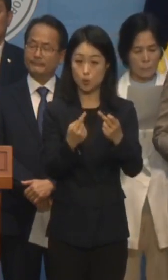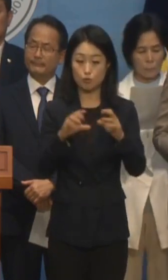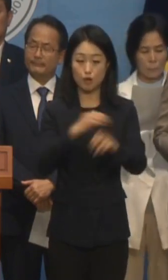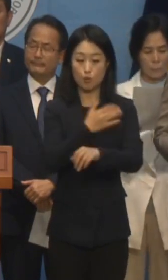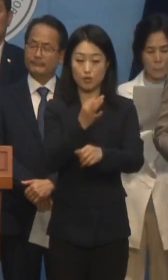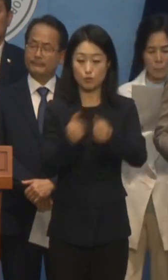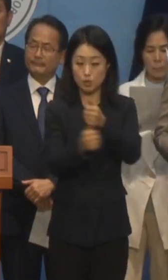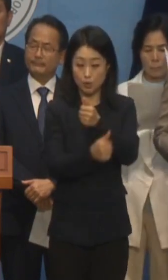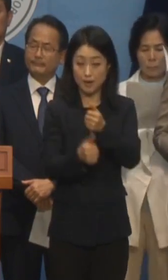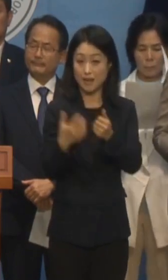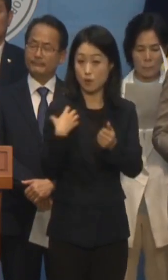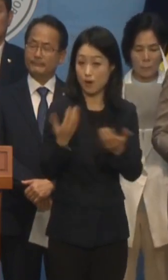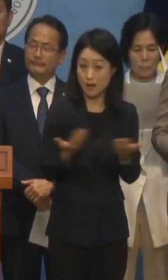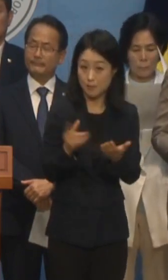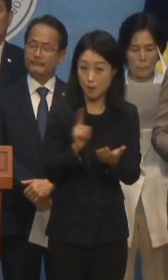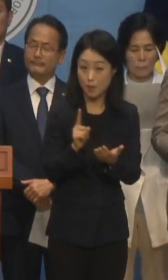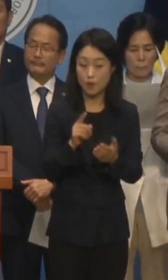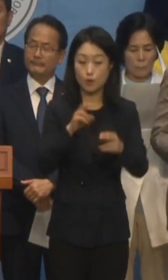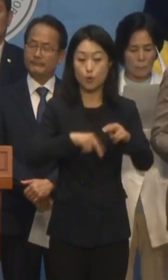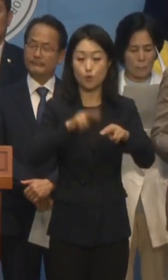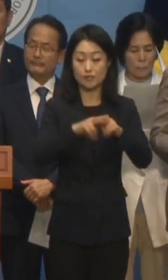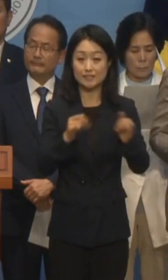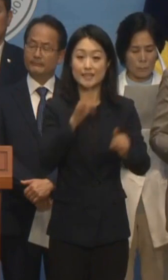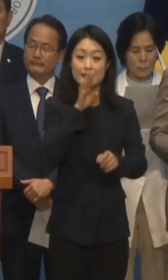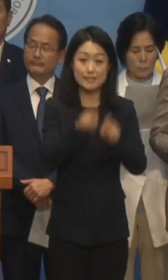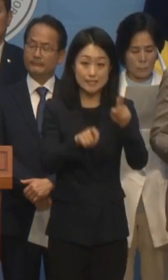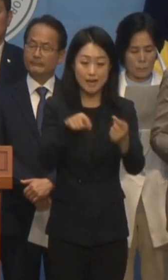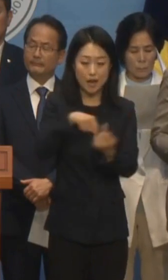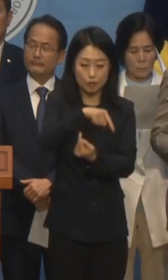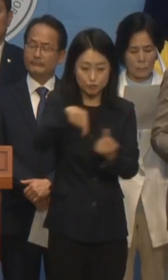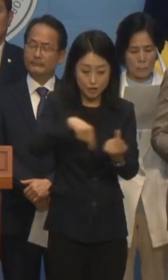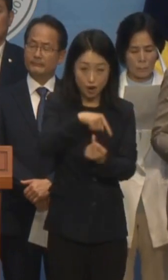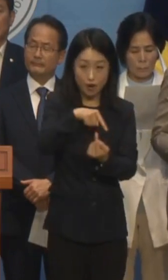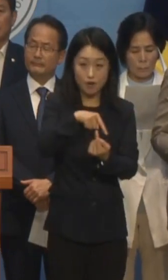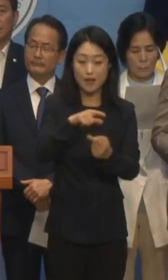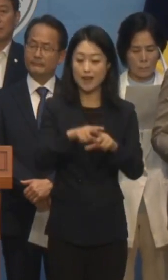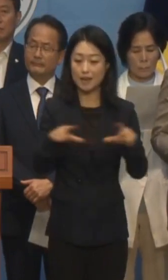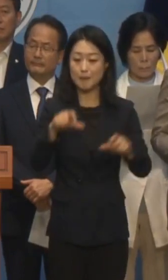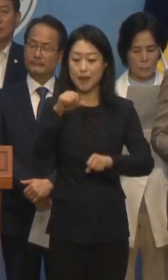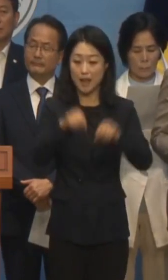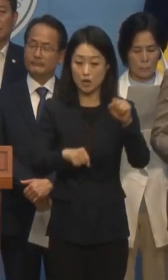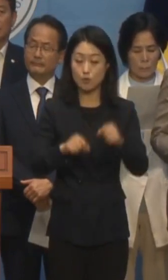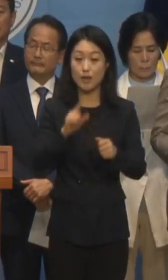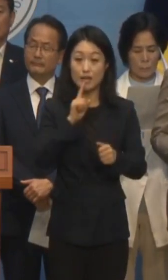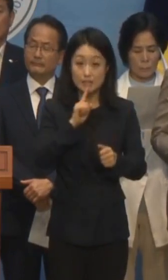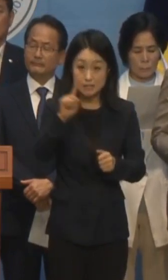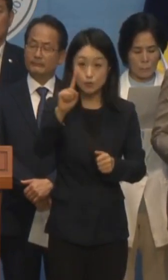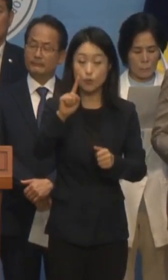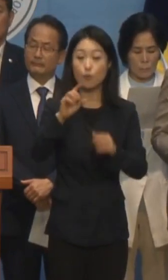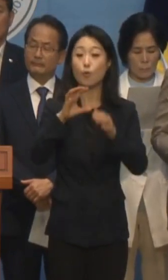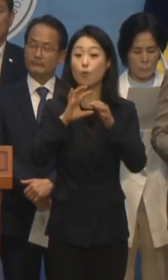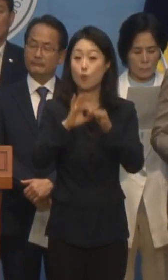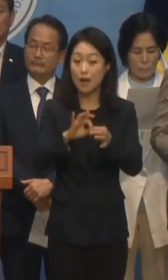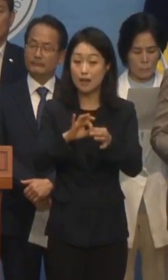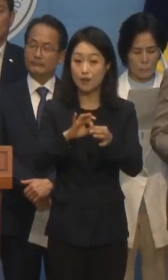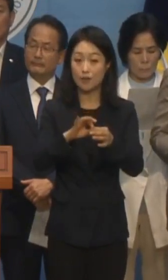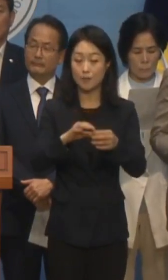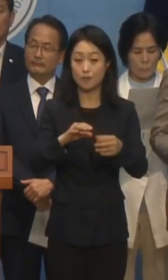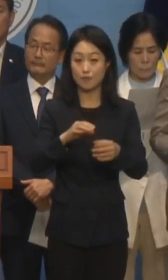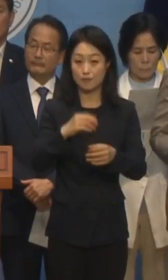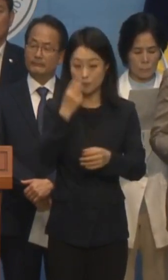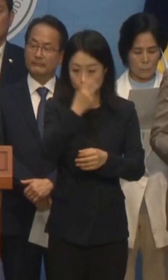중에는 공직자 행동강령의 시행, 운영 및 그 위반 행위에 대한 신고의 접수 처리를 규정하고